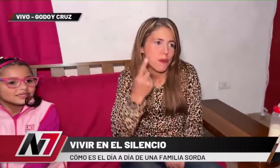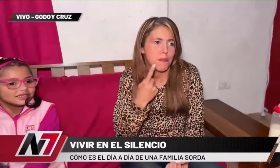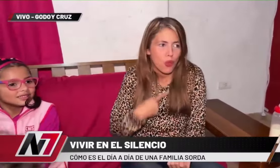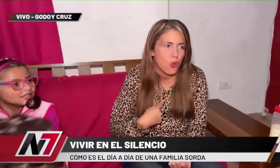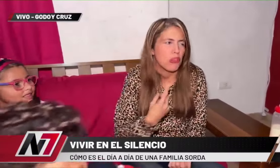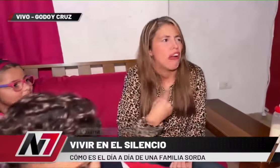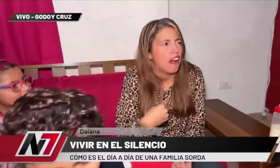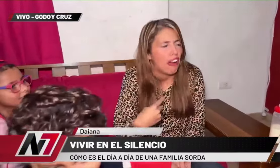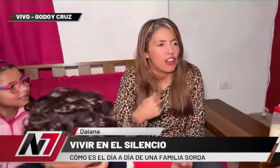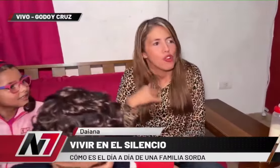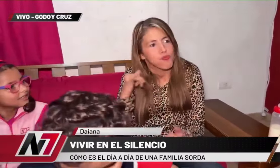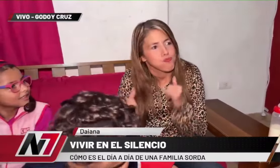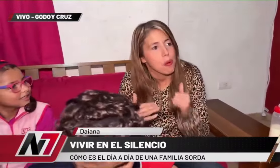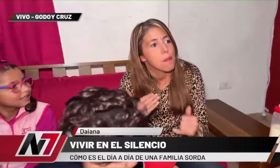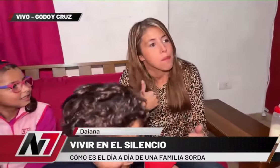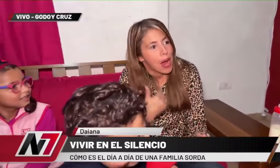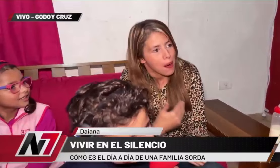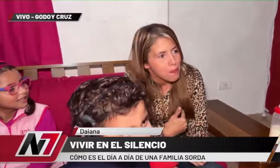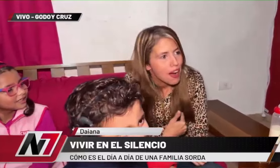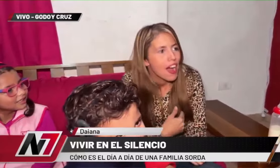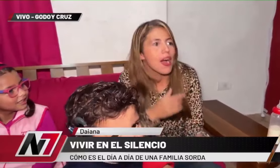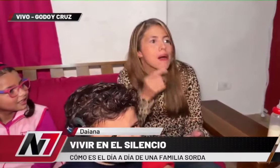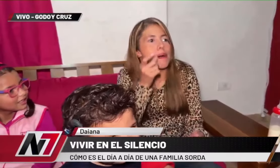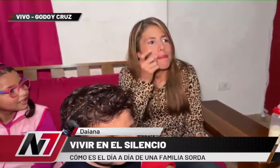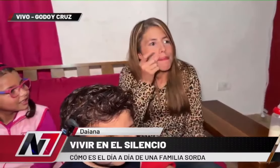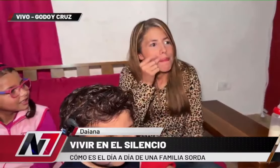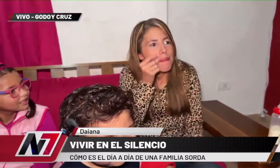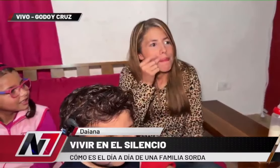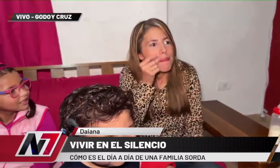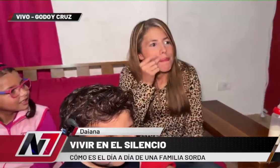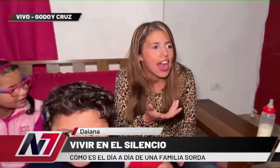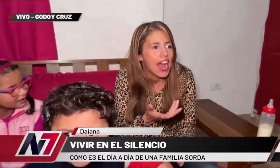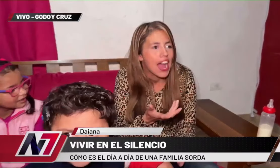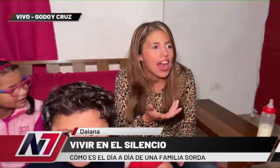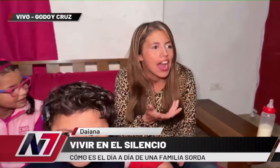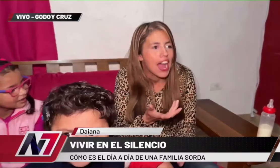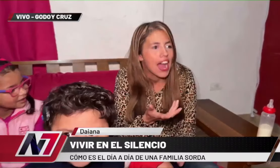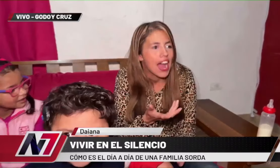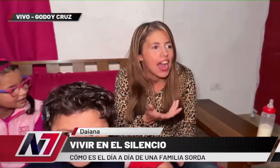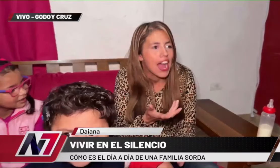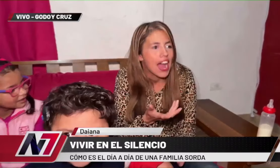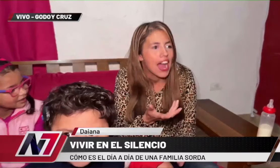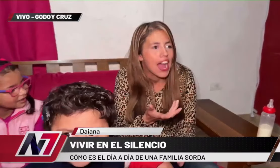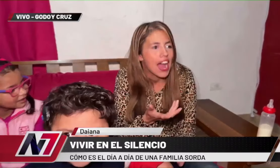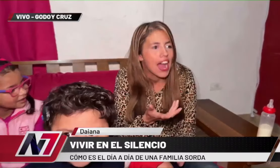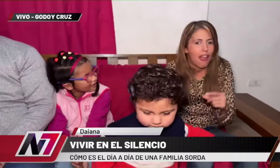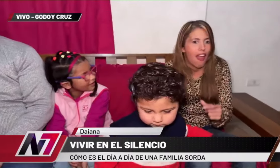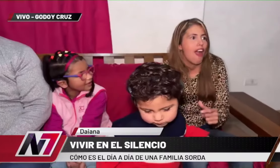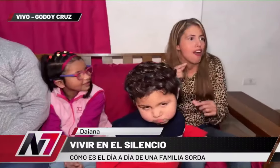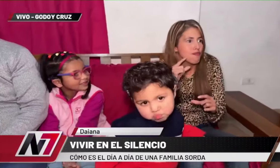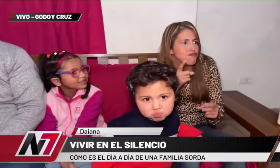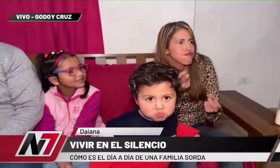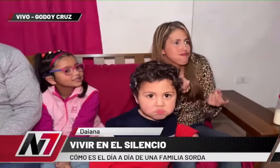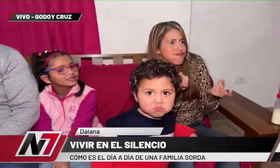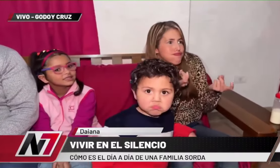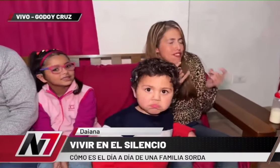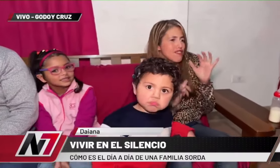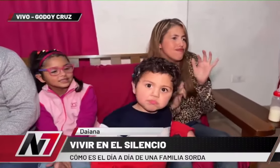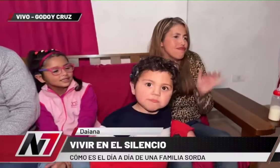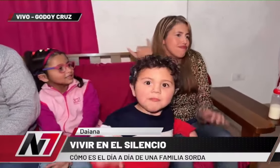aprendiendo y preguntando, ¿sí? Me pregunta, ¿qué es esto? Por ejemplo, mamá, papá, hermano, familia.